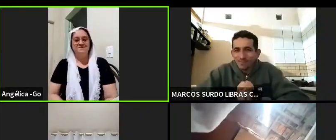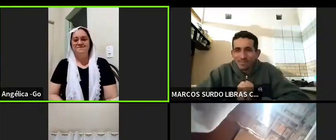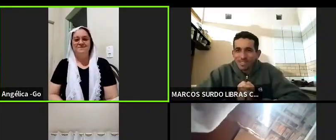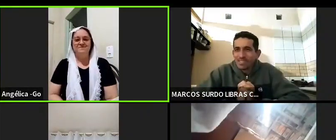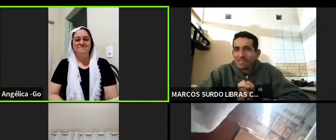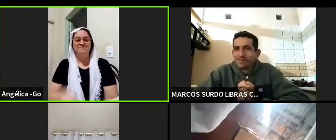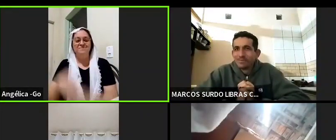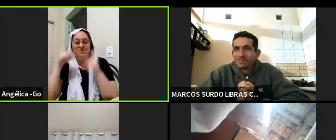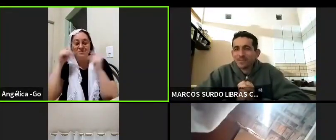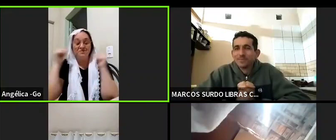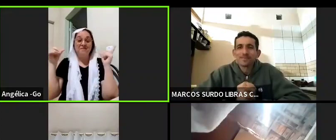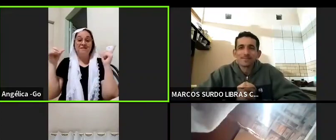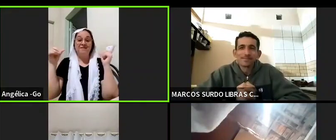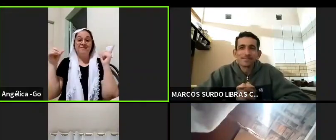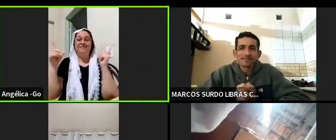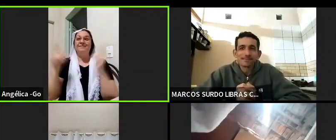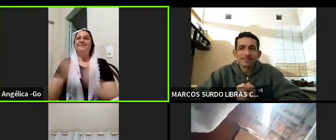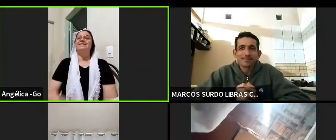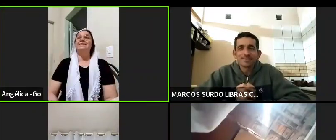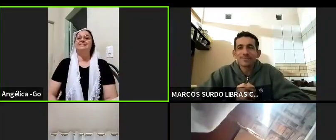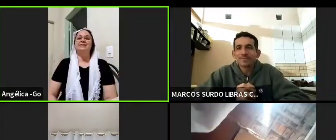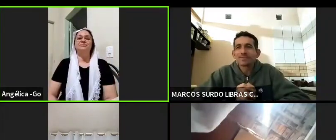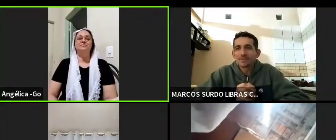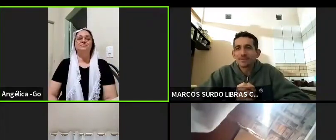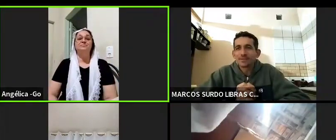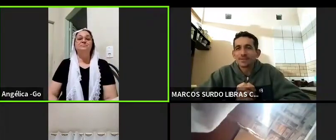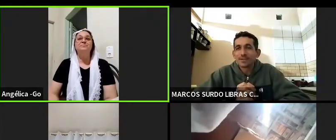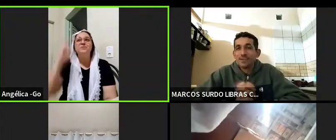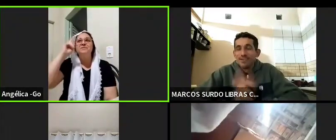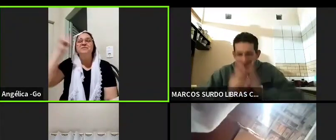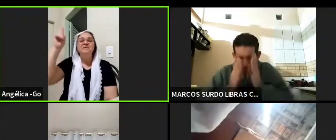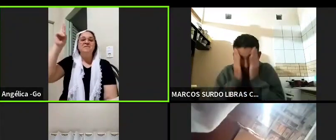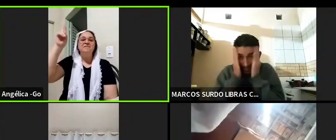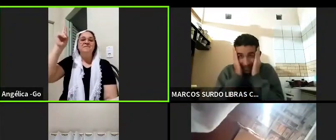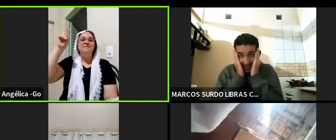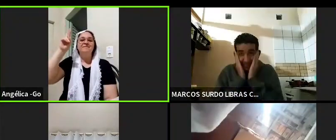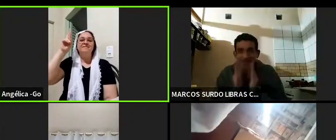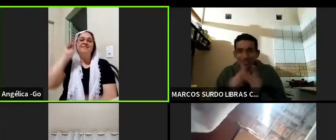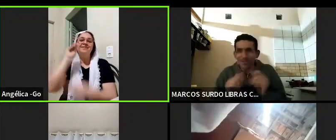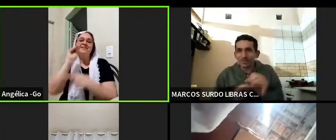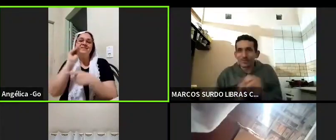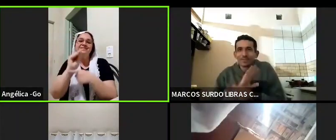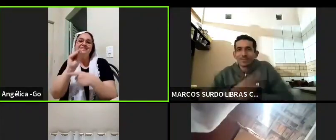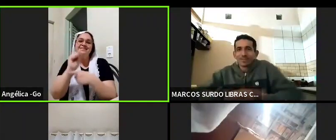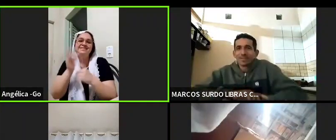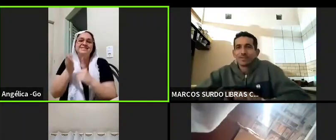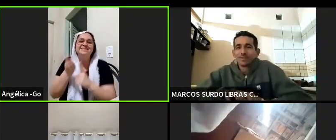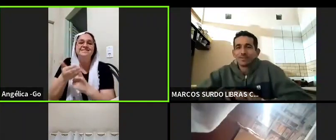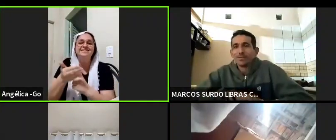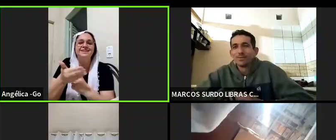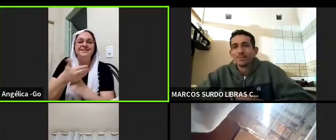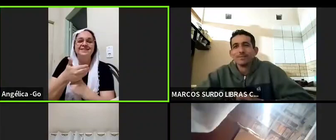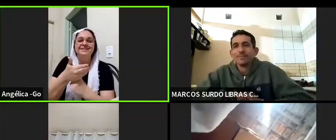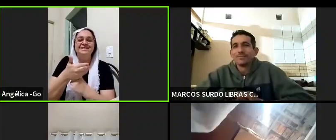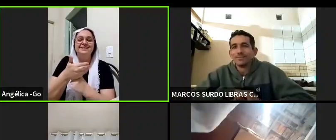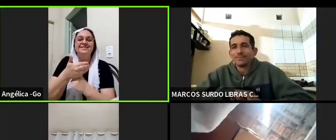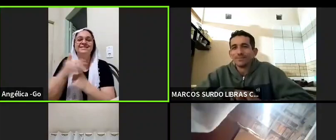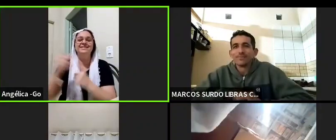Israel. O Senhor é quem te guarda. O Senhor é a tua sombra, a tua